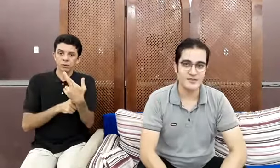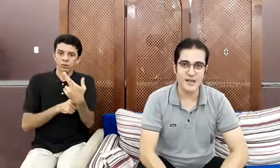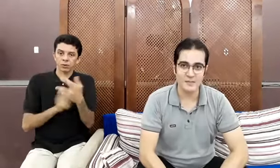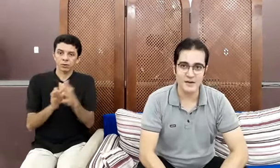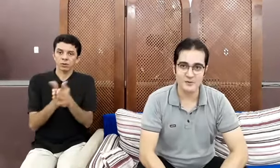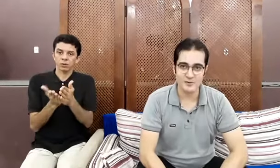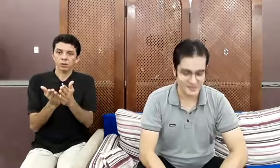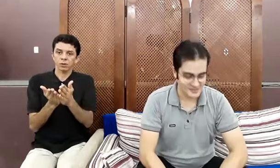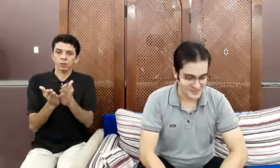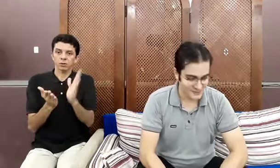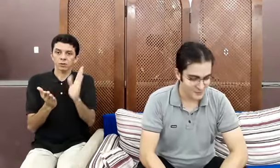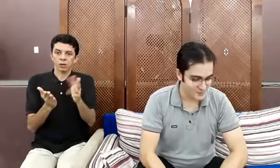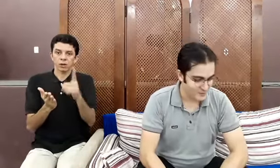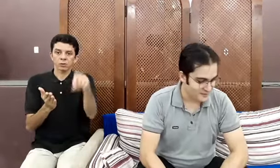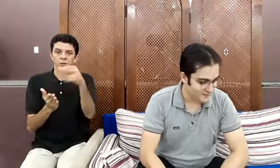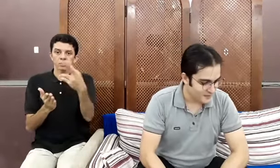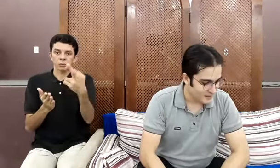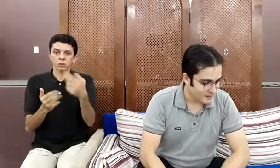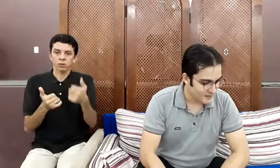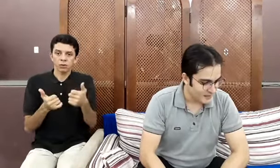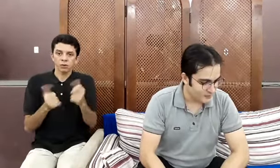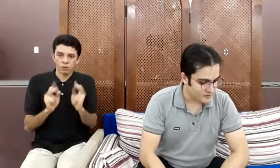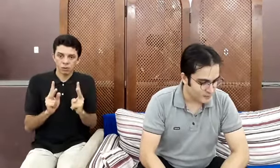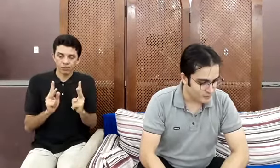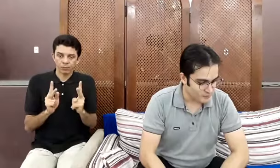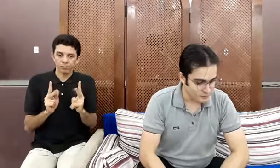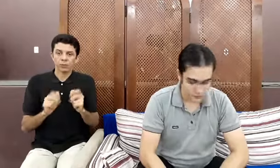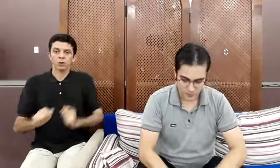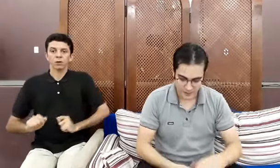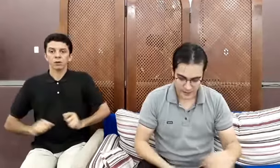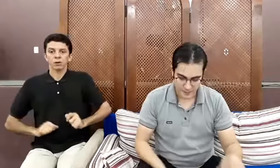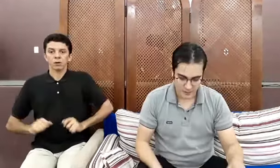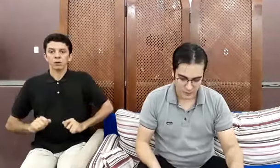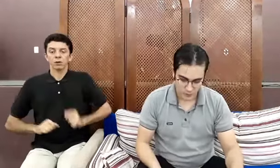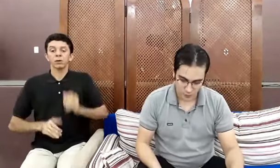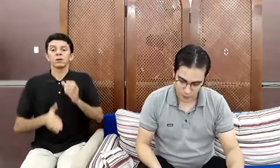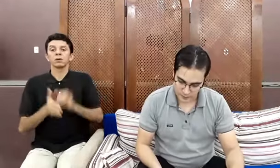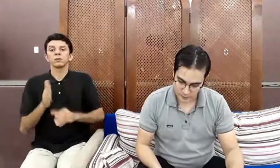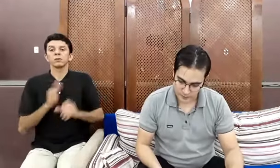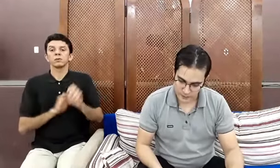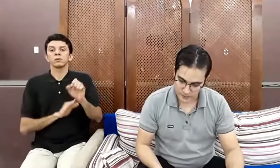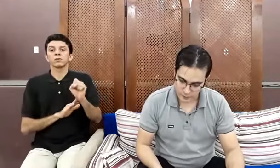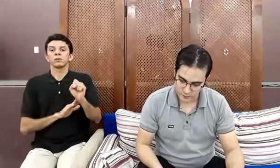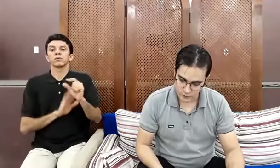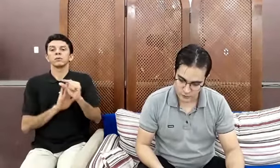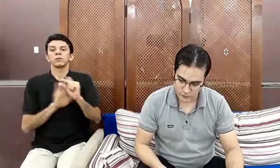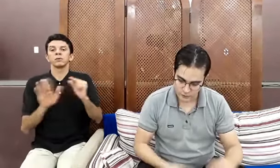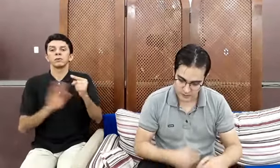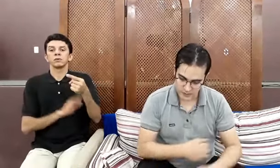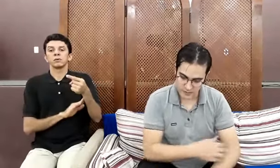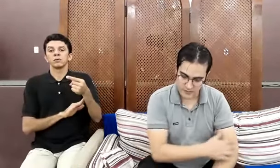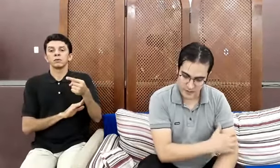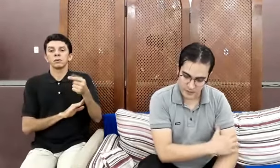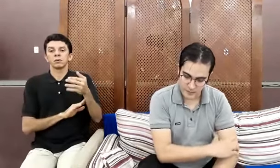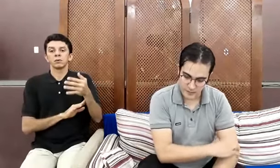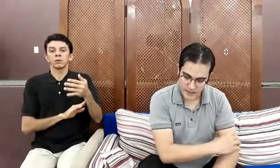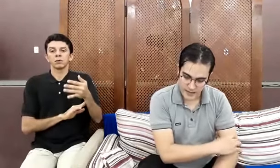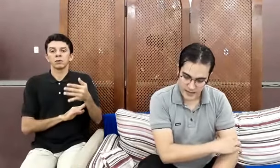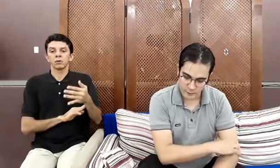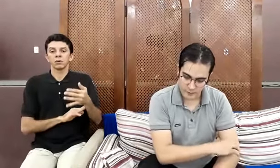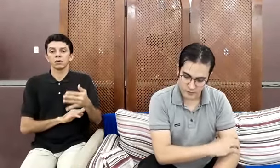se já abriram suas Bíblias. Atos dos Apóstolos, capítulo 8, do verso 1, a gente vai ver